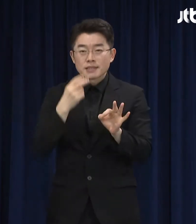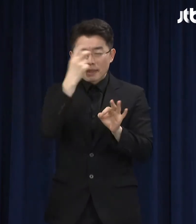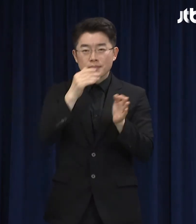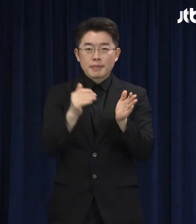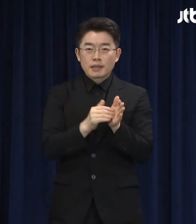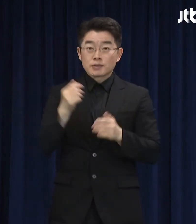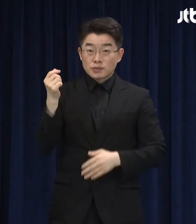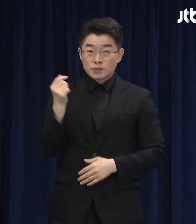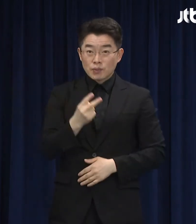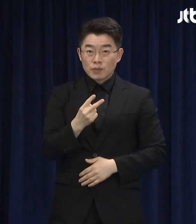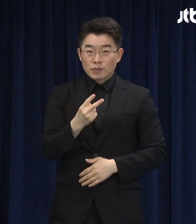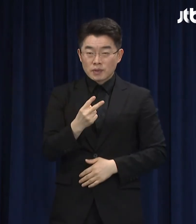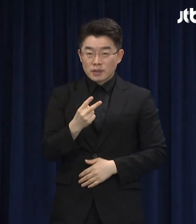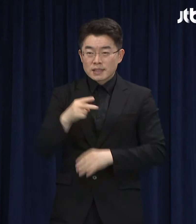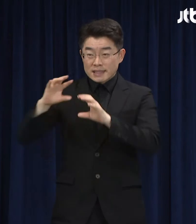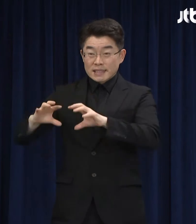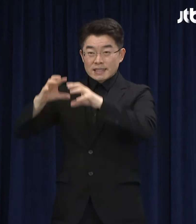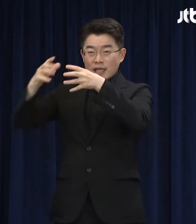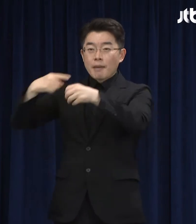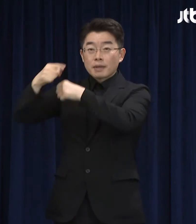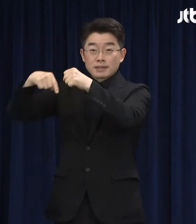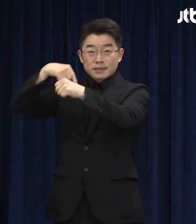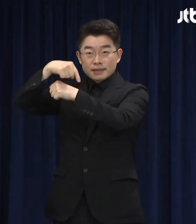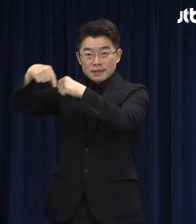ICRP 국제방사선